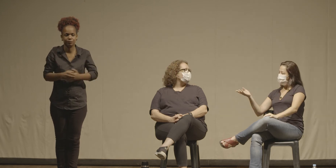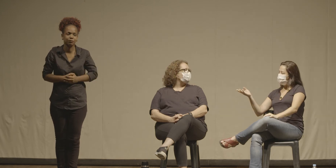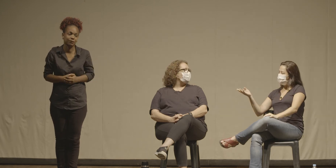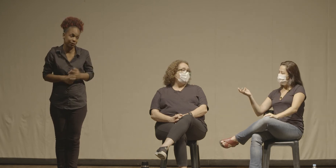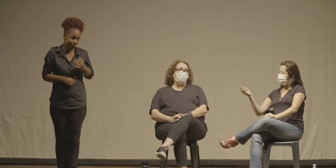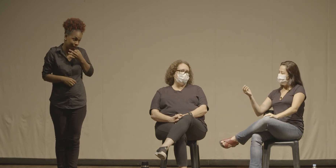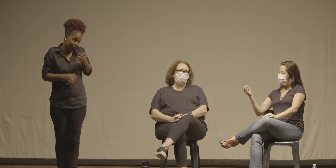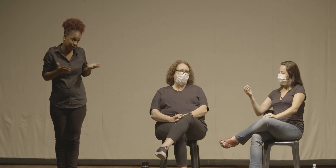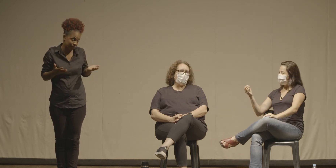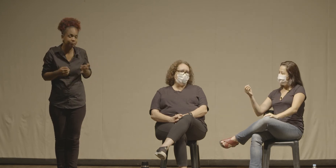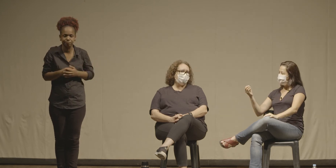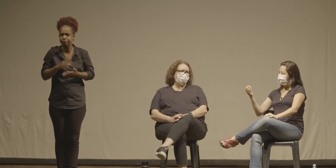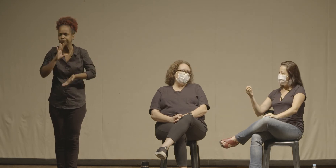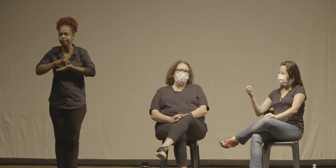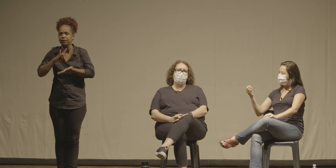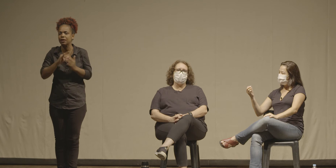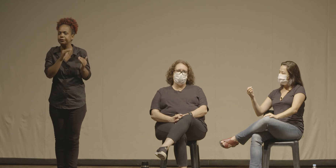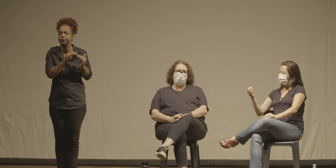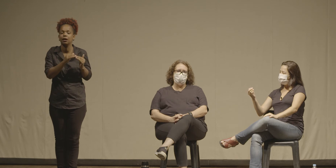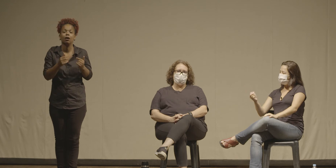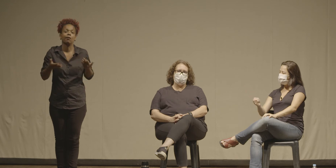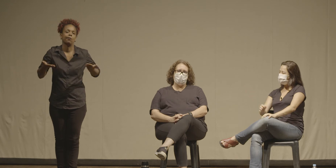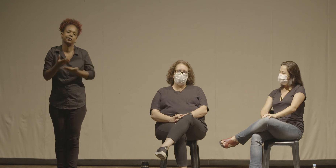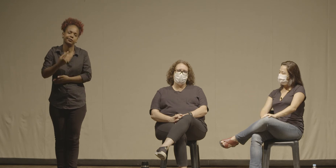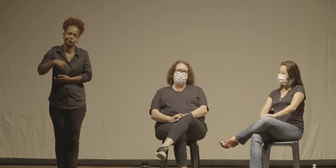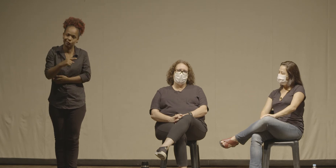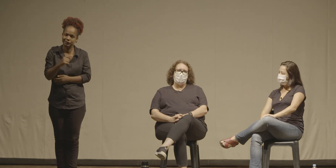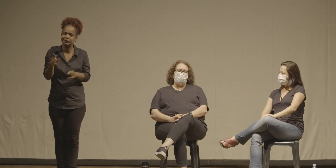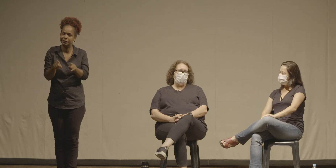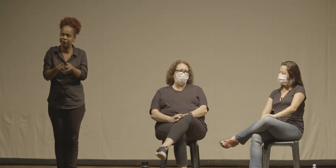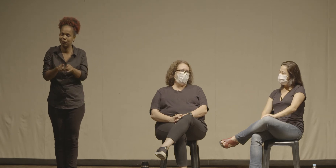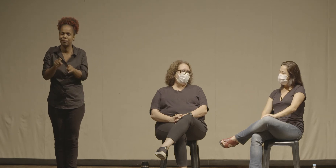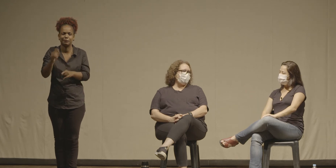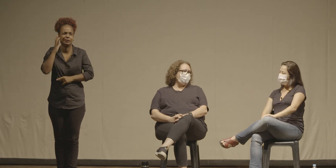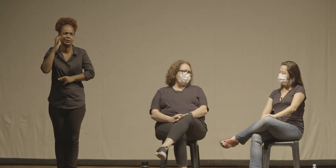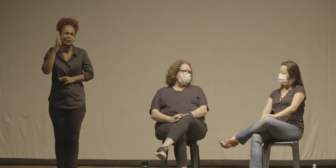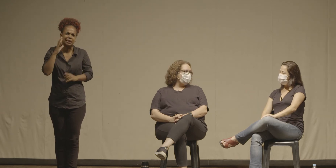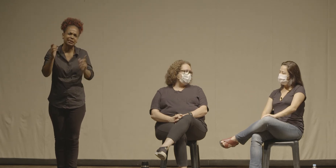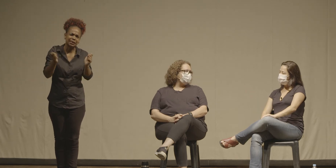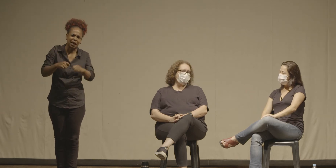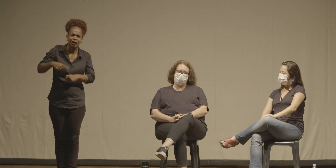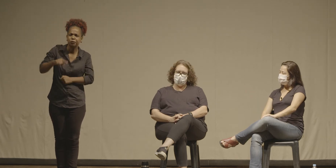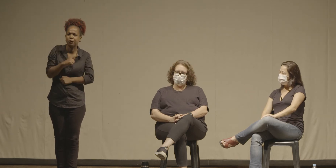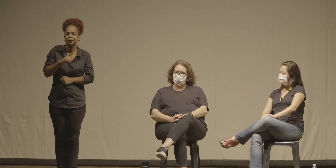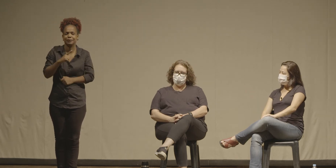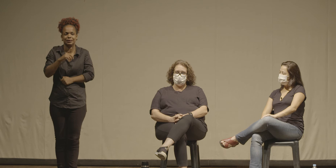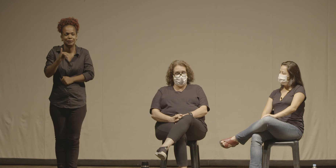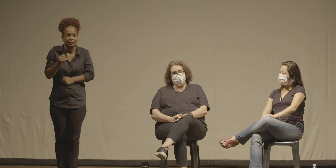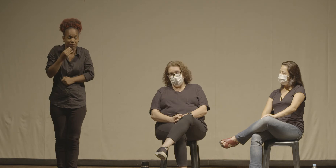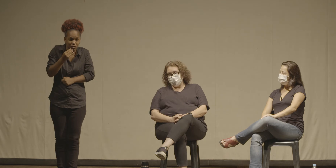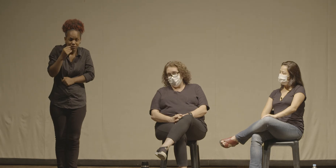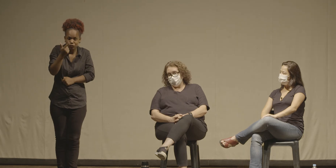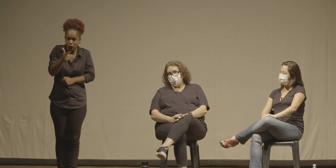Eu acho. Não, totalmente. No entanto que a gente hoje também pensa, poxa, será que a gente vai ter uma segunda chance?